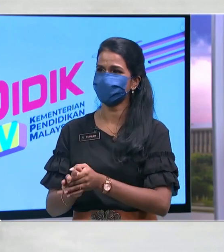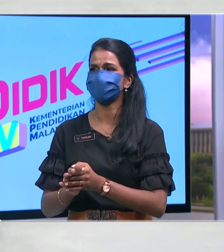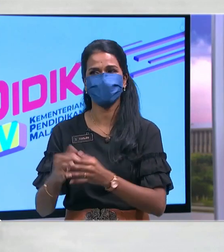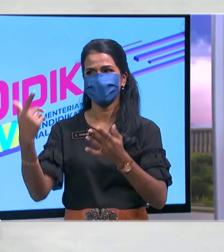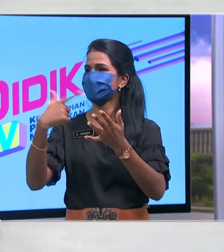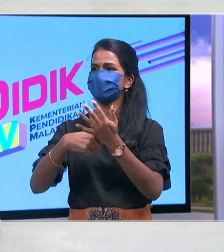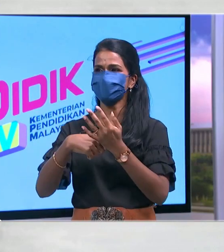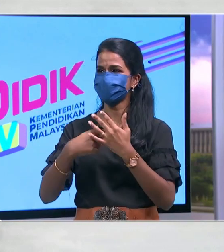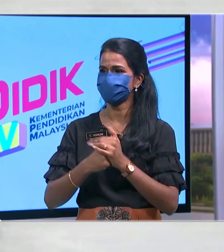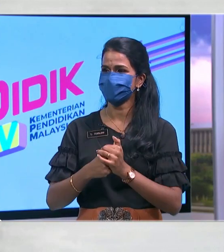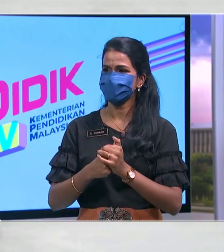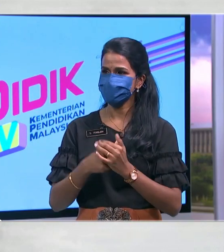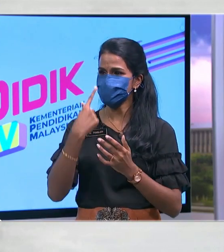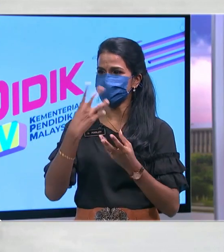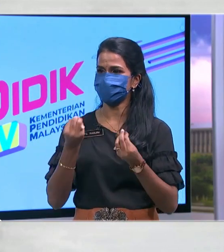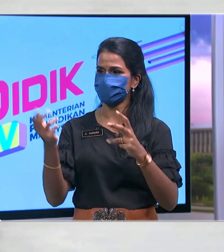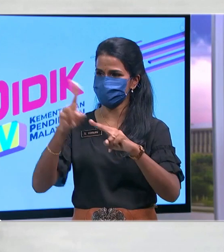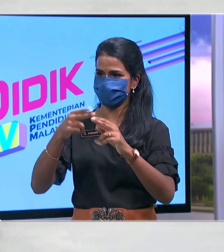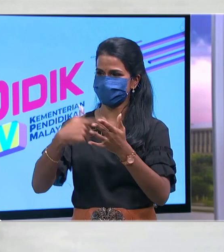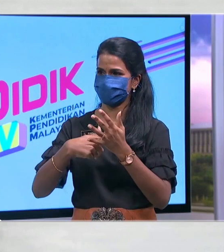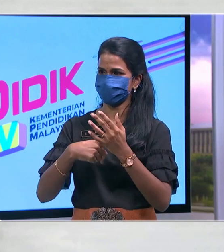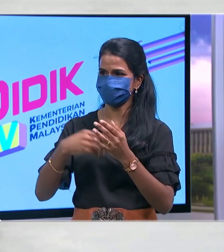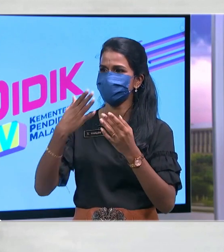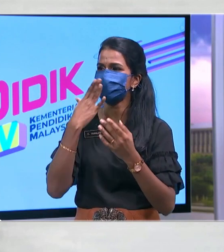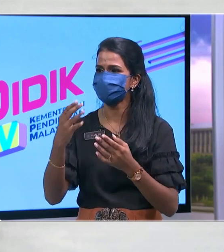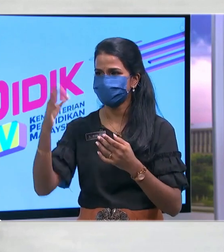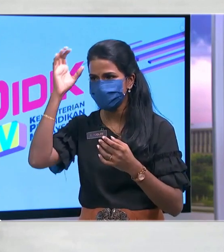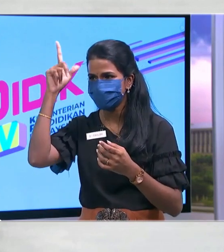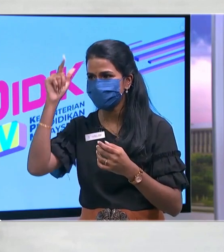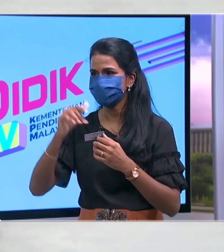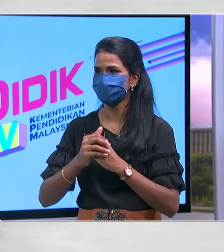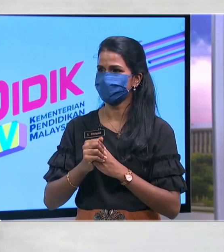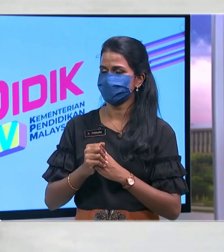Okey, lagi? Siapa mau tambah lagi? Terima kasih, Kelman.